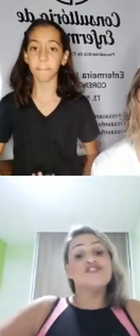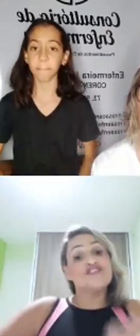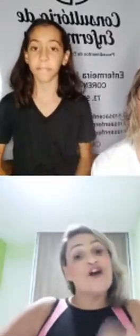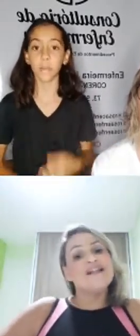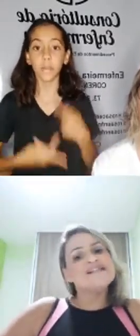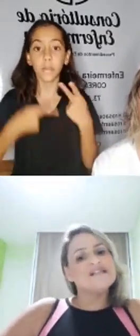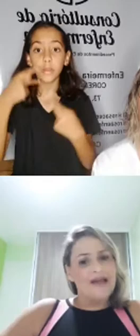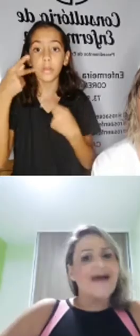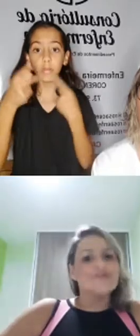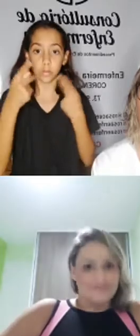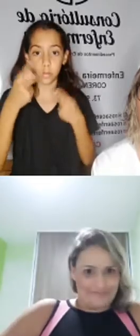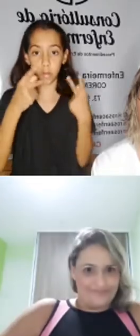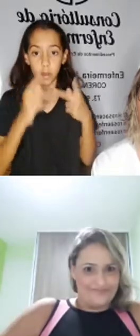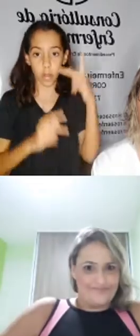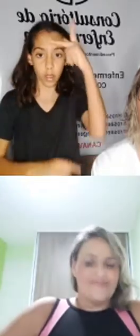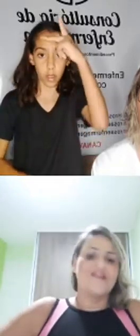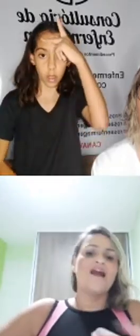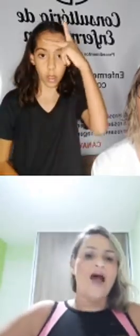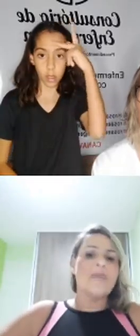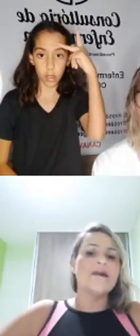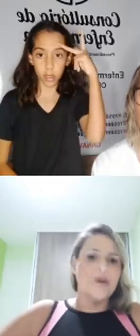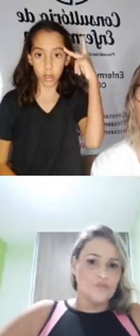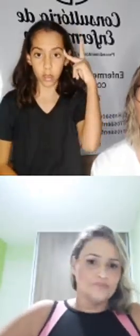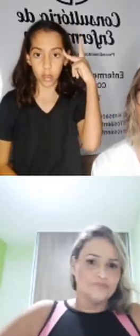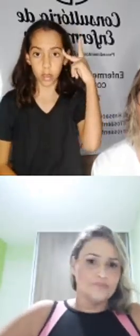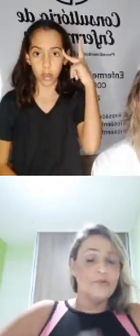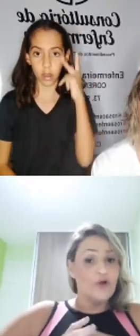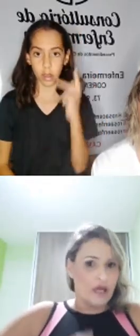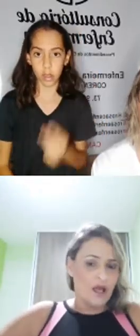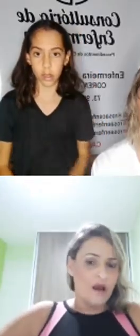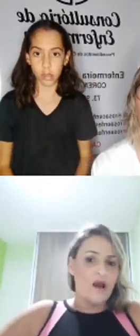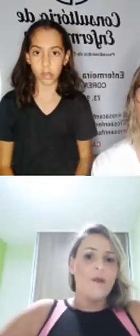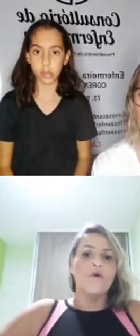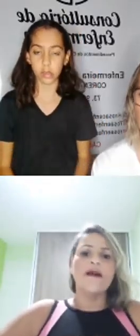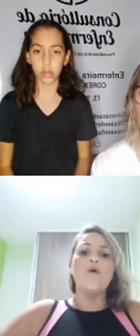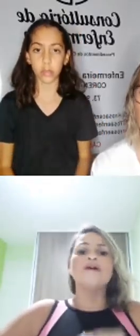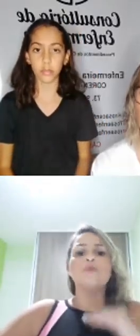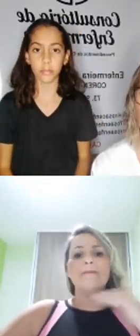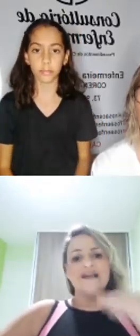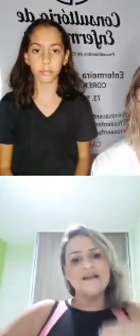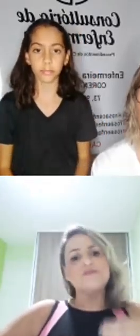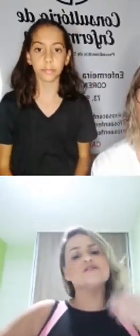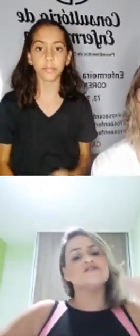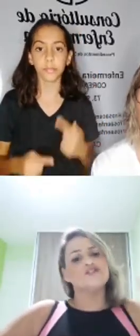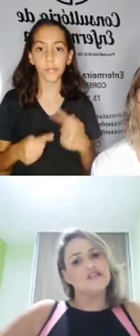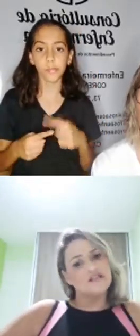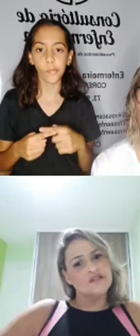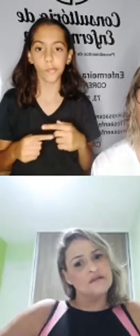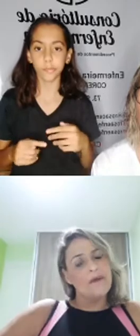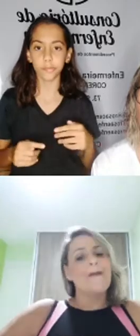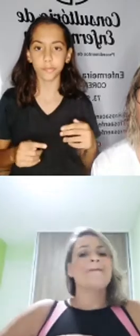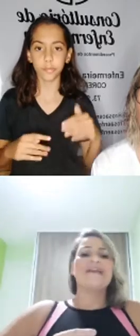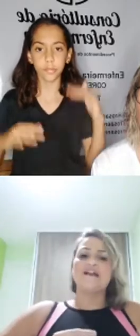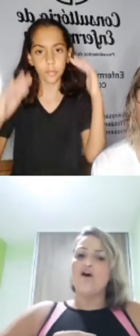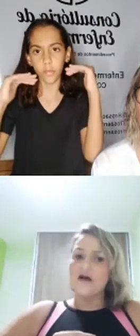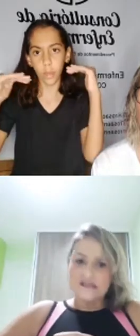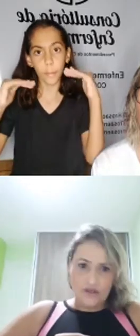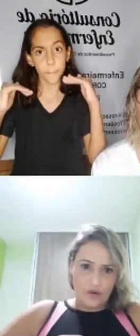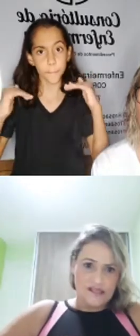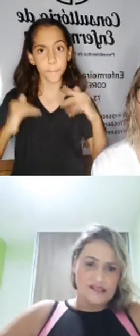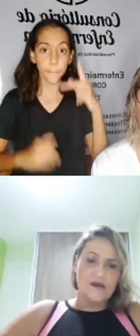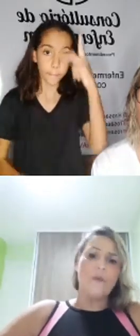e solicitado que ela abra mão. Por quê? Porque quanto menos gente, menor